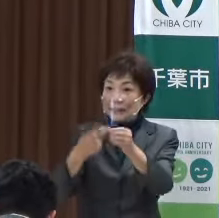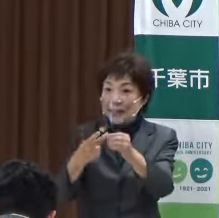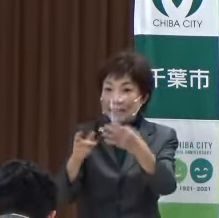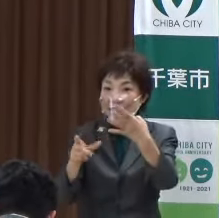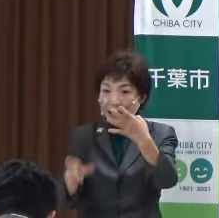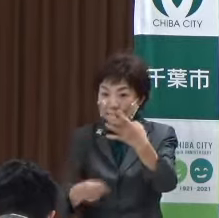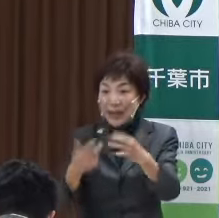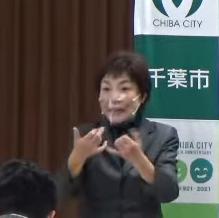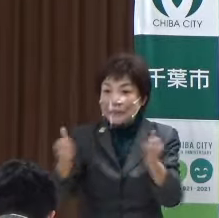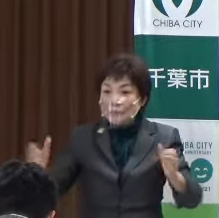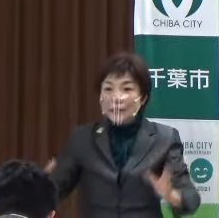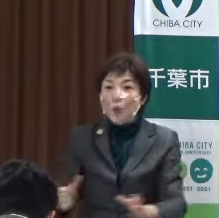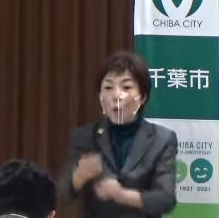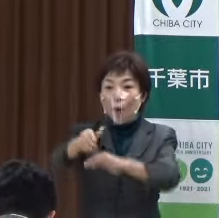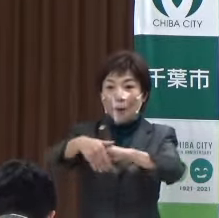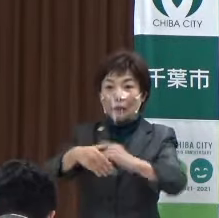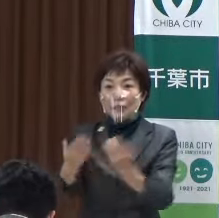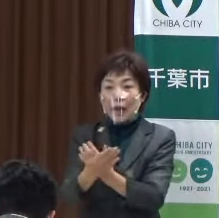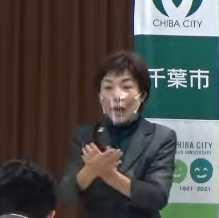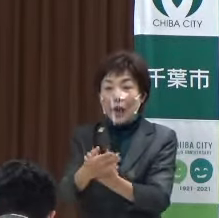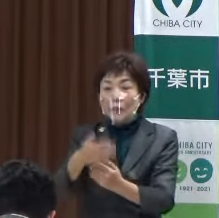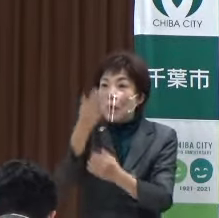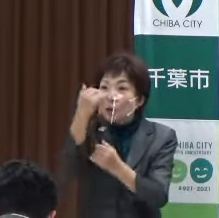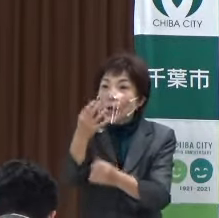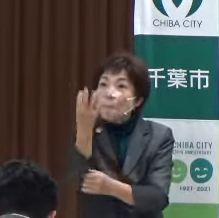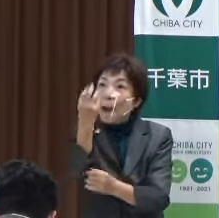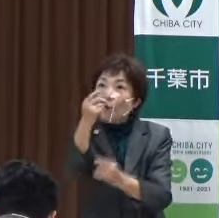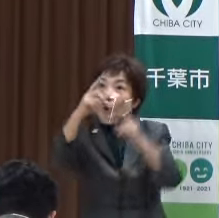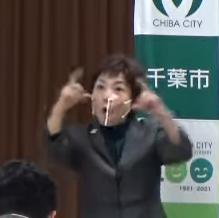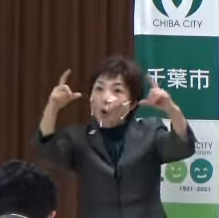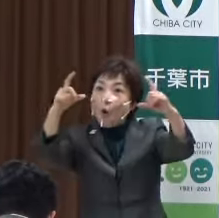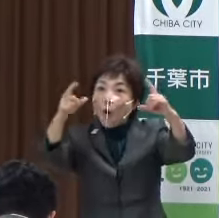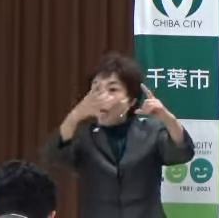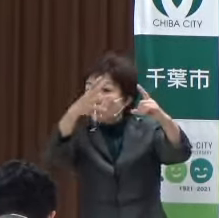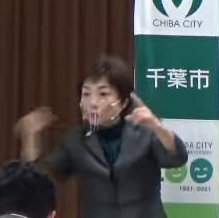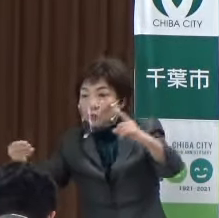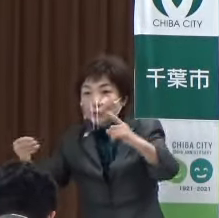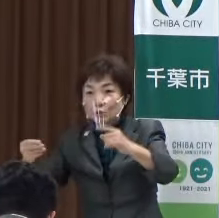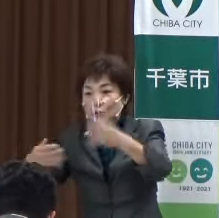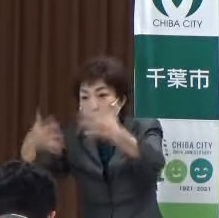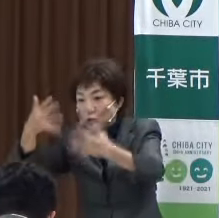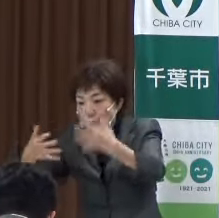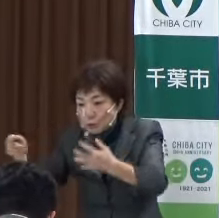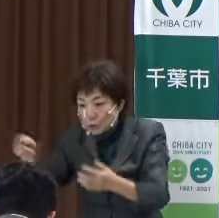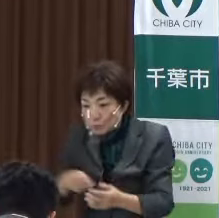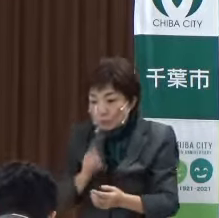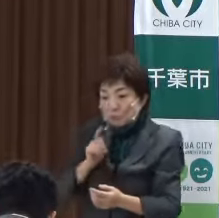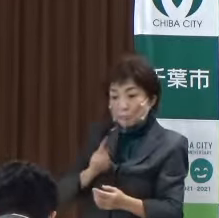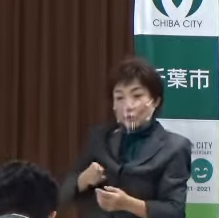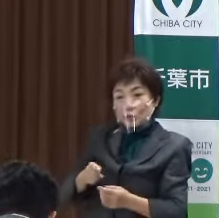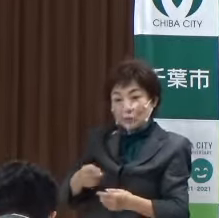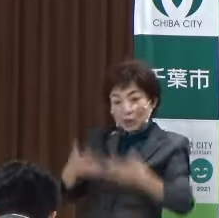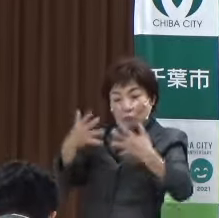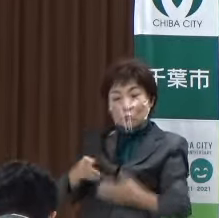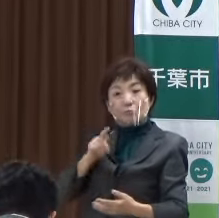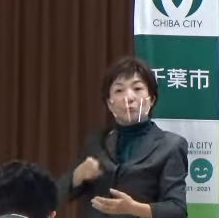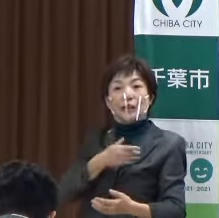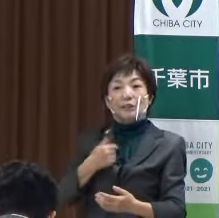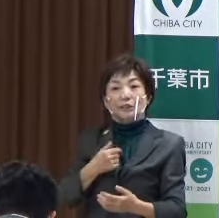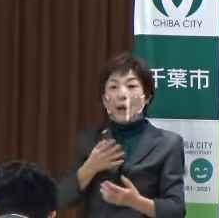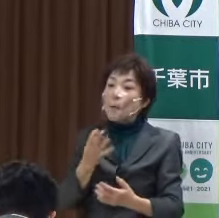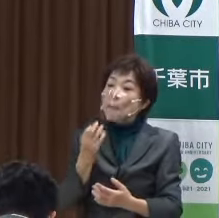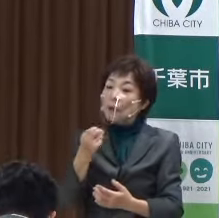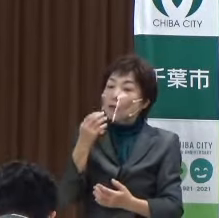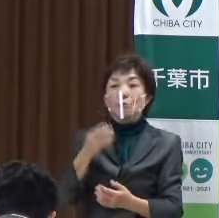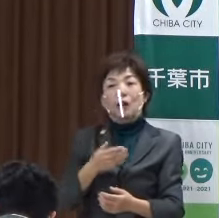月から市民総合窓口課の呼び出し番号を設けたのは、さらに感染拡大防止策として新